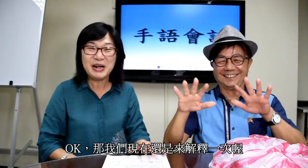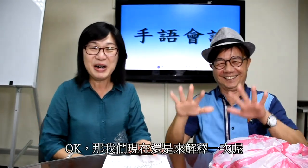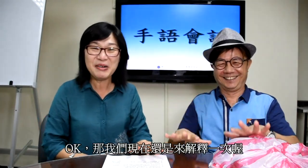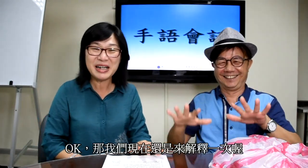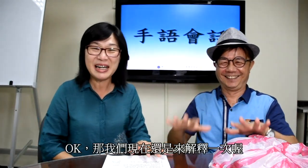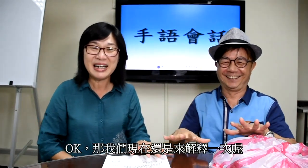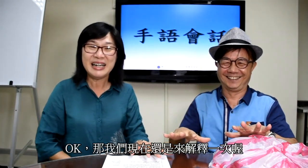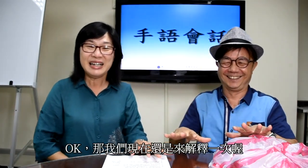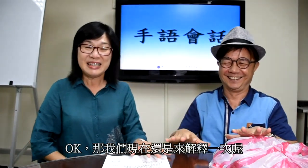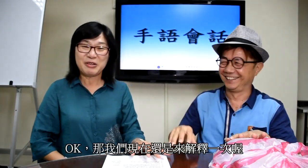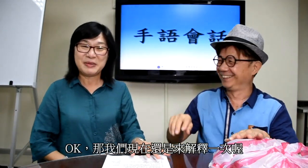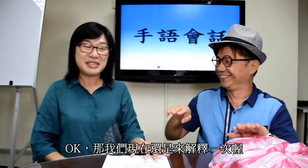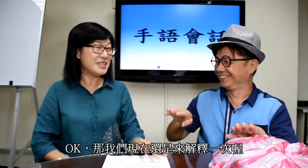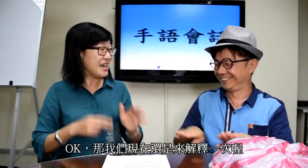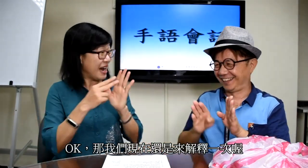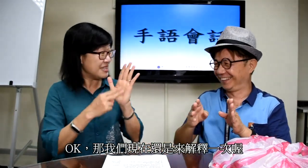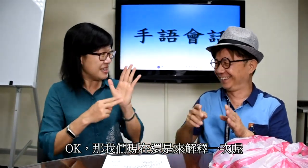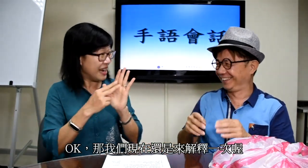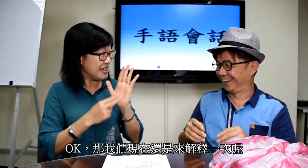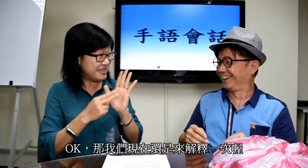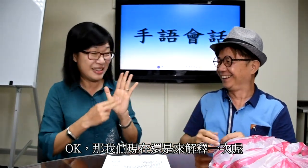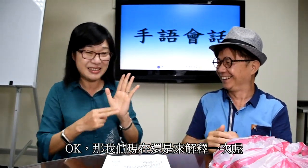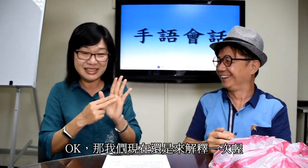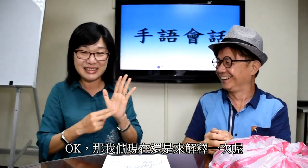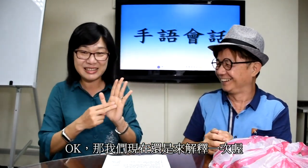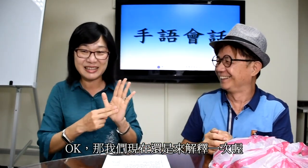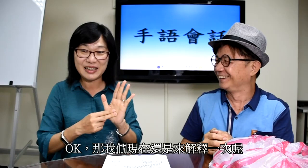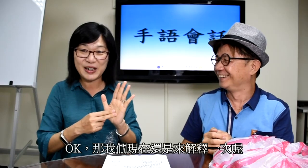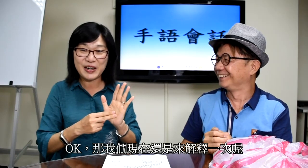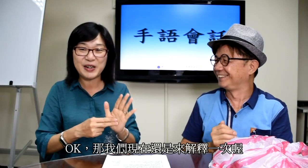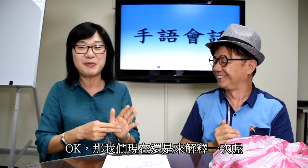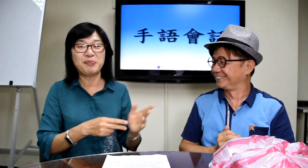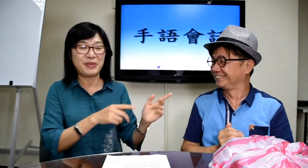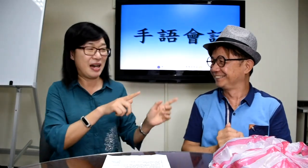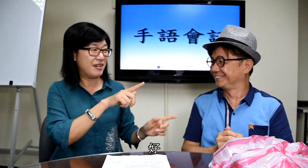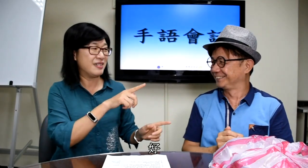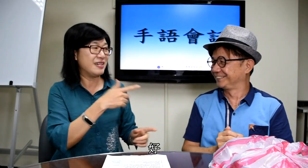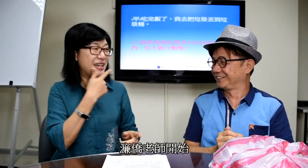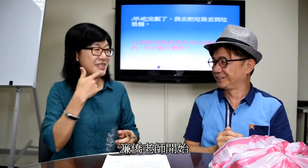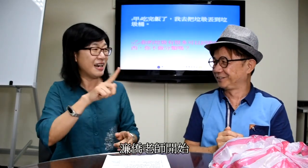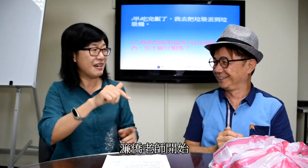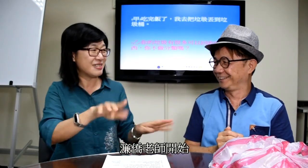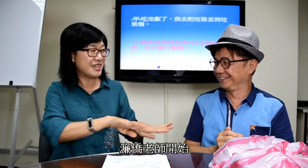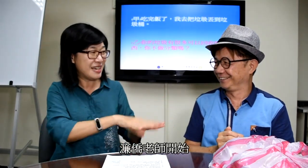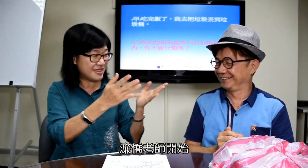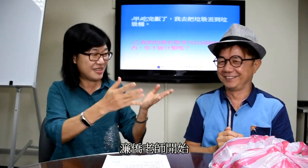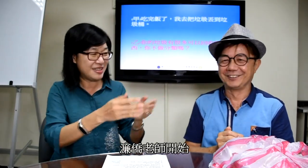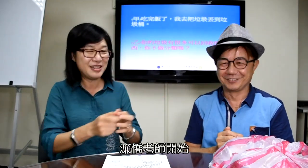好 ，OK， 那我们现在还是来解释一次哦。好，林佳老师开始。